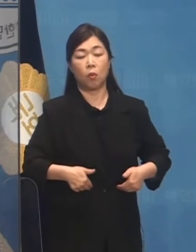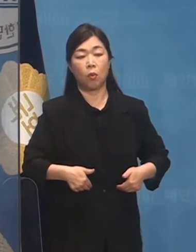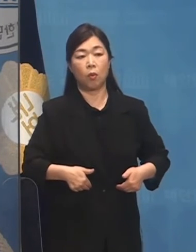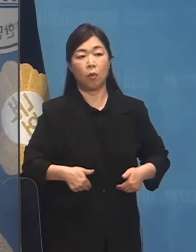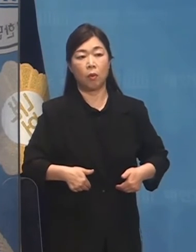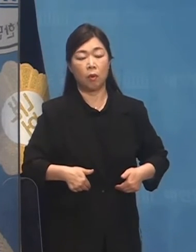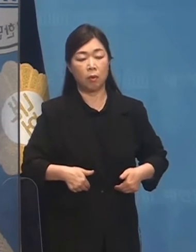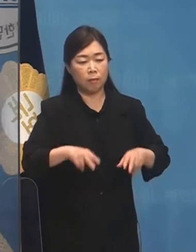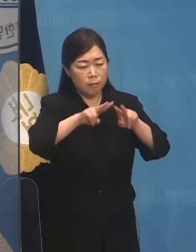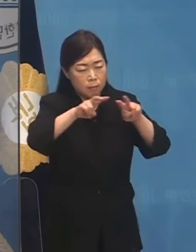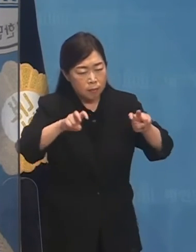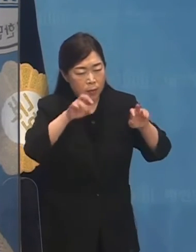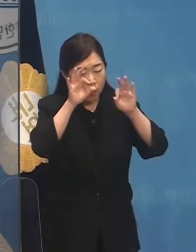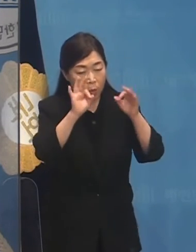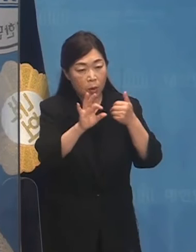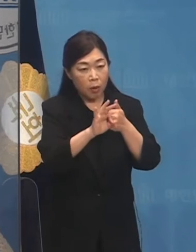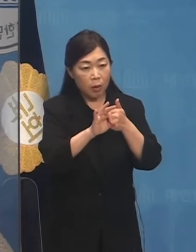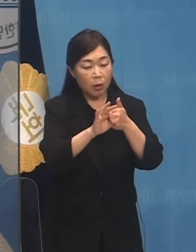바와 같이